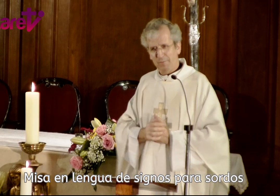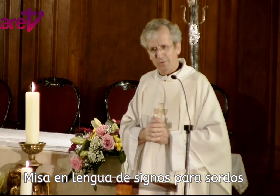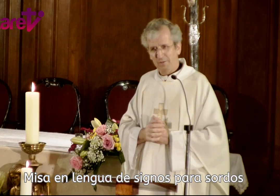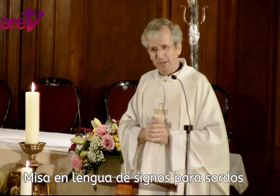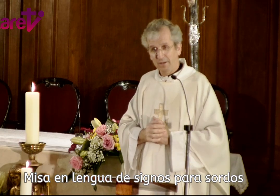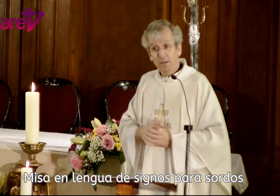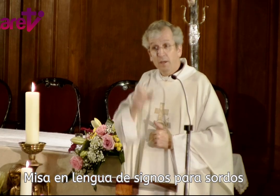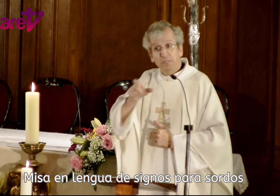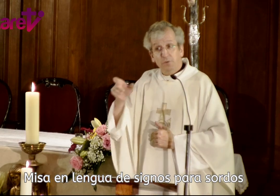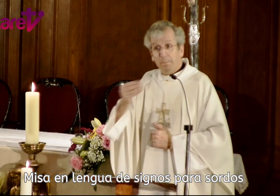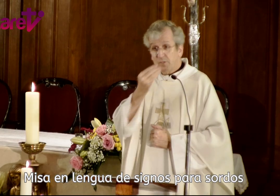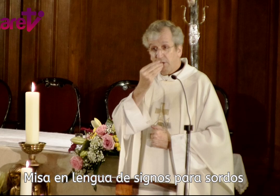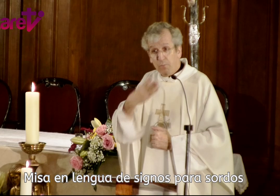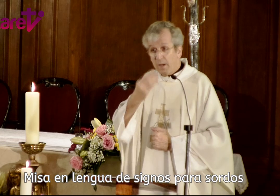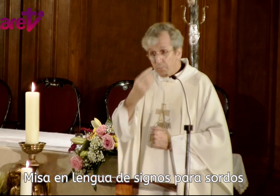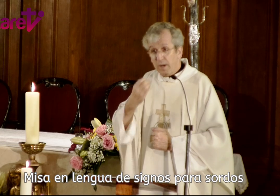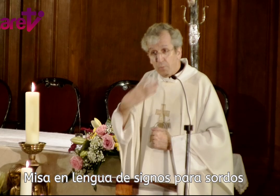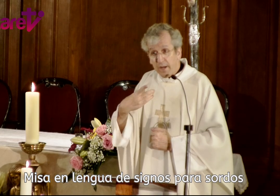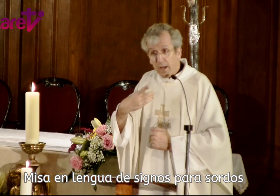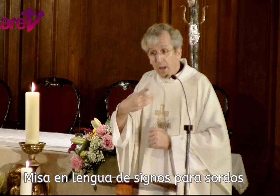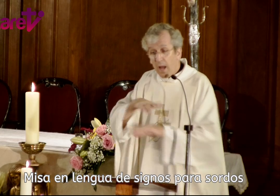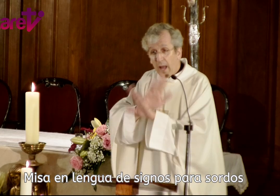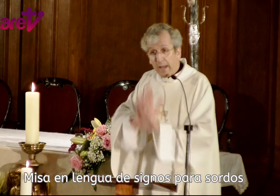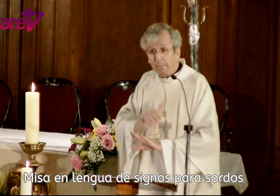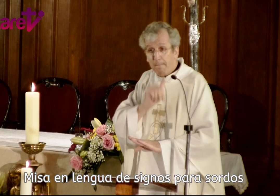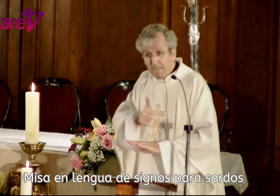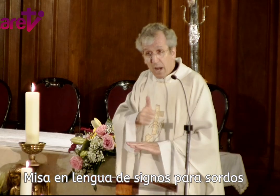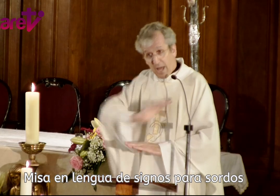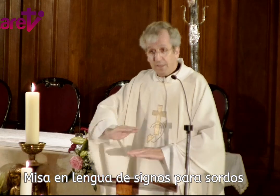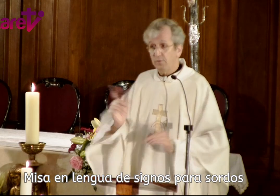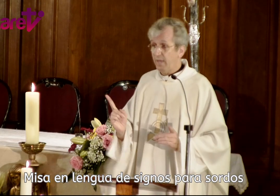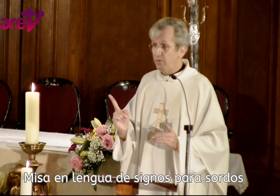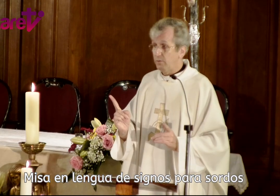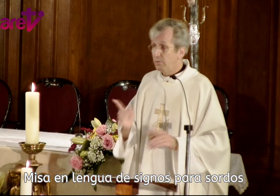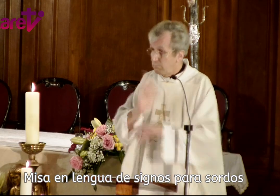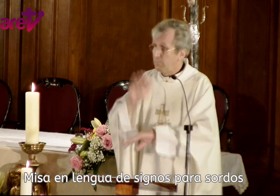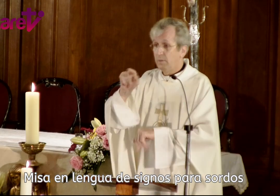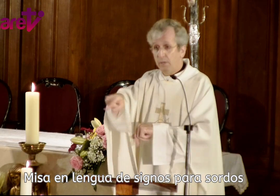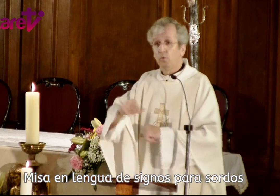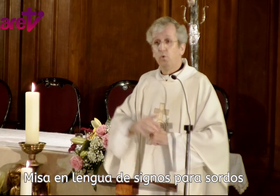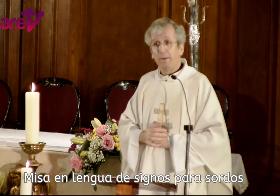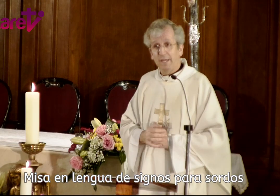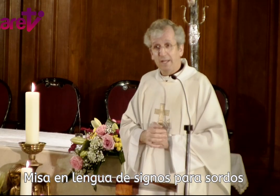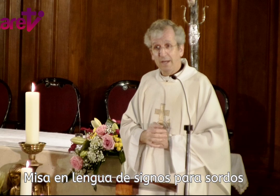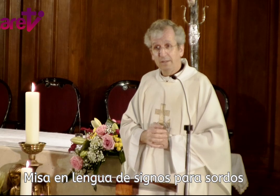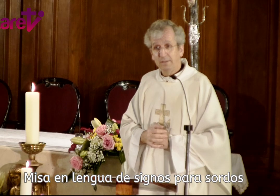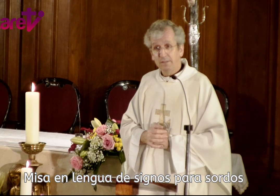del bien. Si una persona buena, acaba mal haciendo daño, culpa de ella.